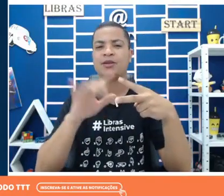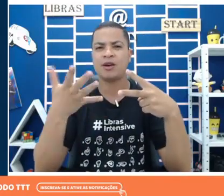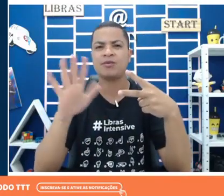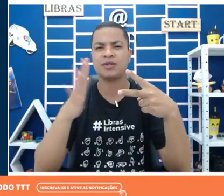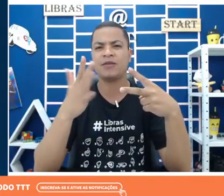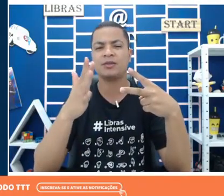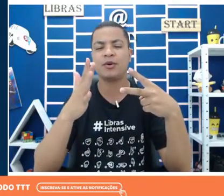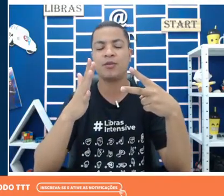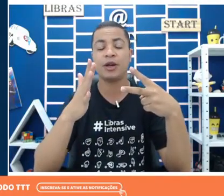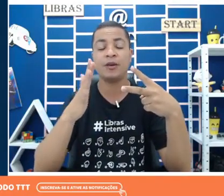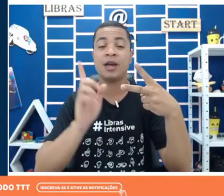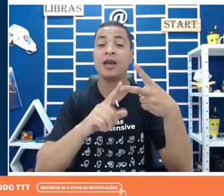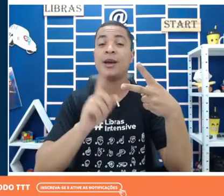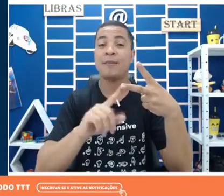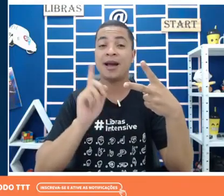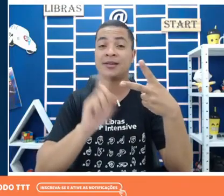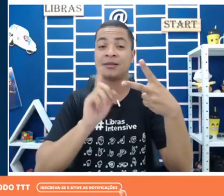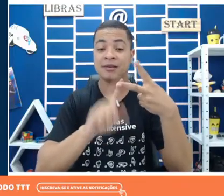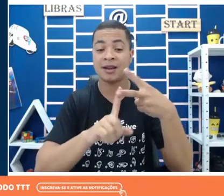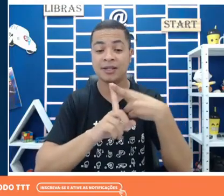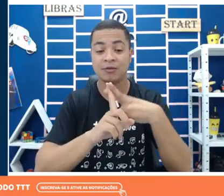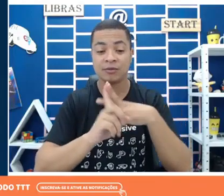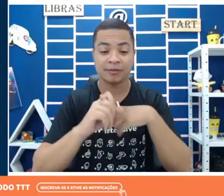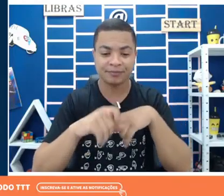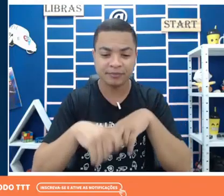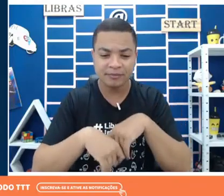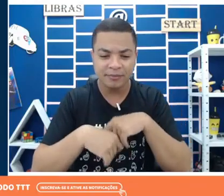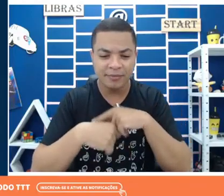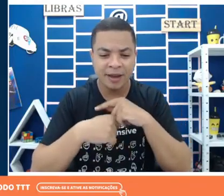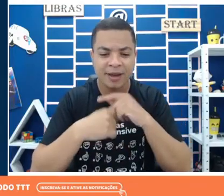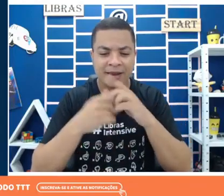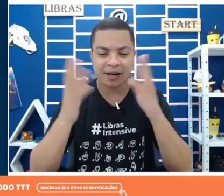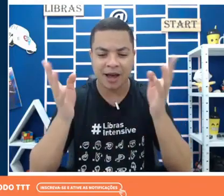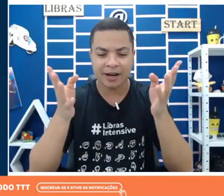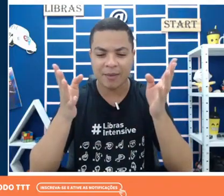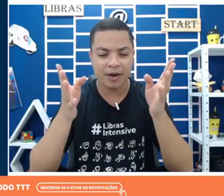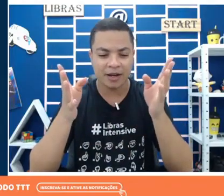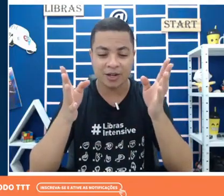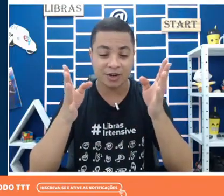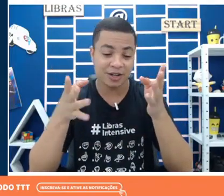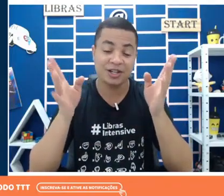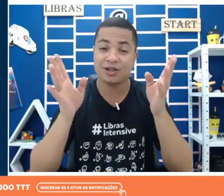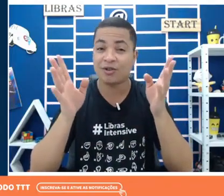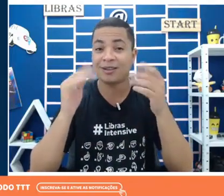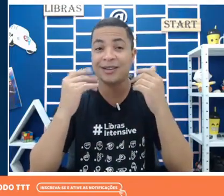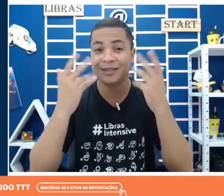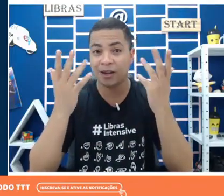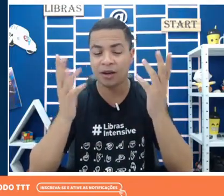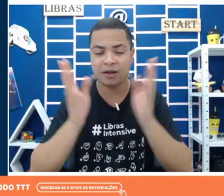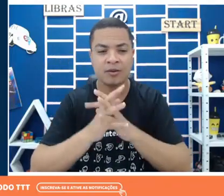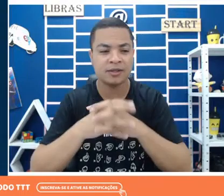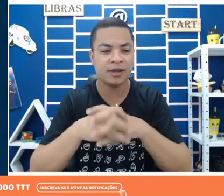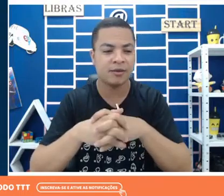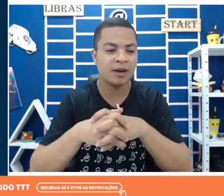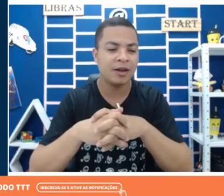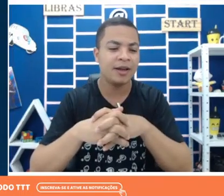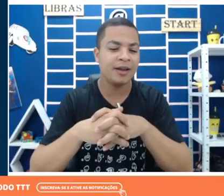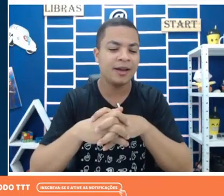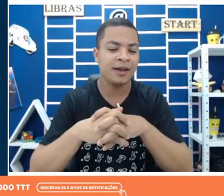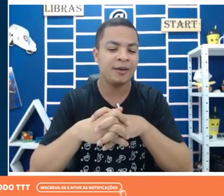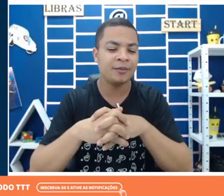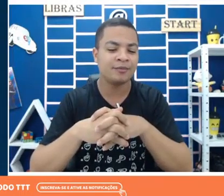Na primeira eu sei que alguns talvez boiam um pouquinho aí, mas na segunda. E é claro que a maioria da gente já tem gente colocando que sim, que